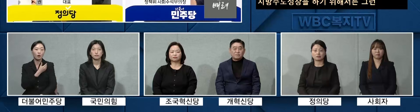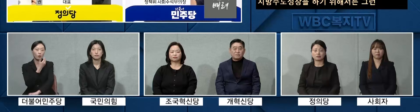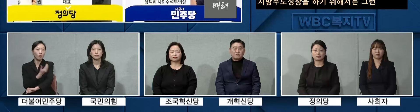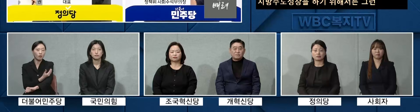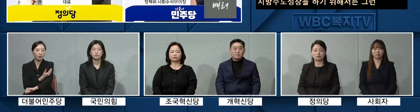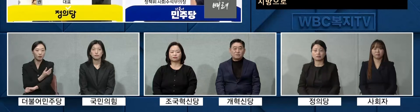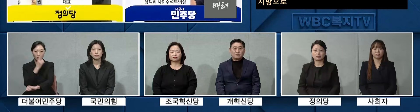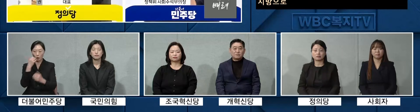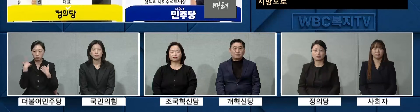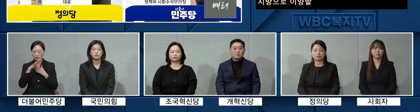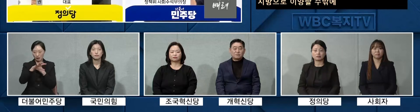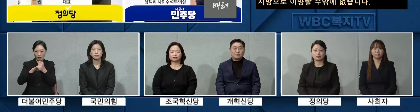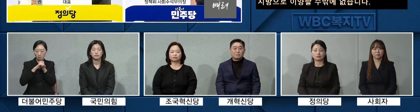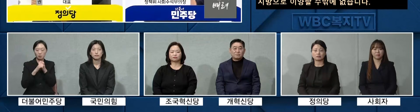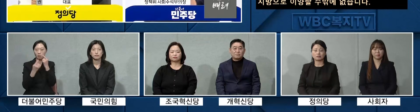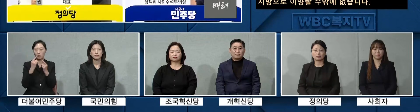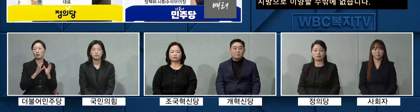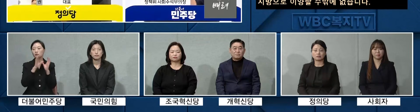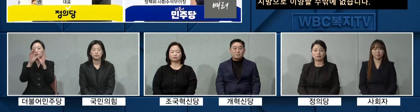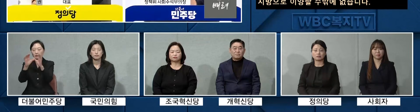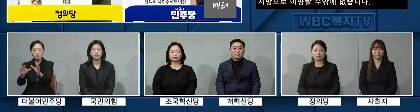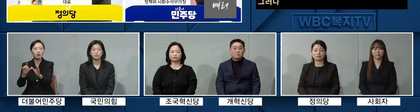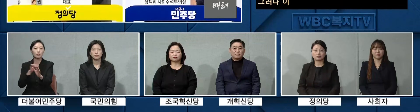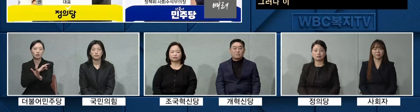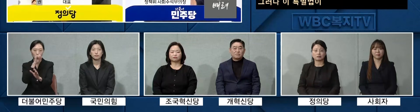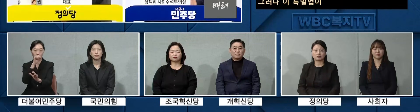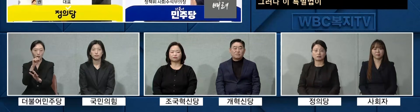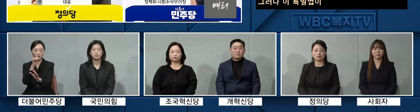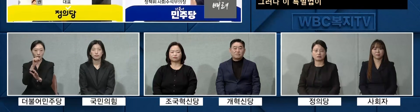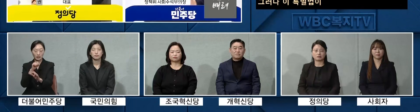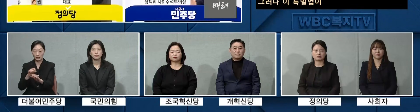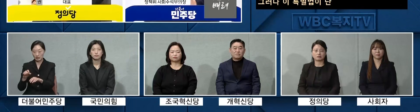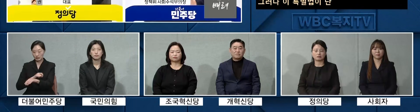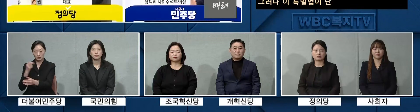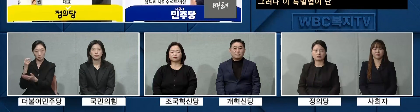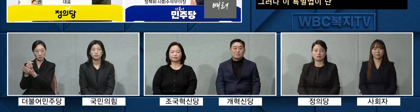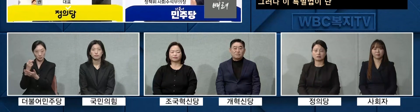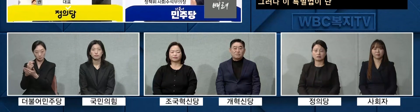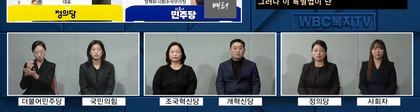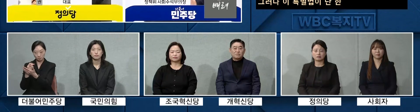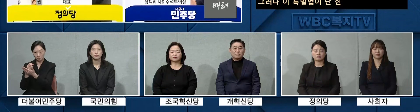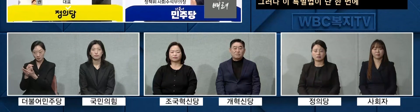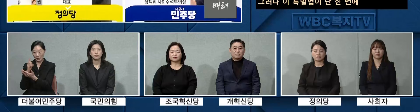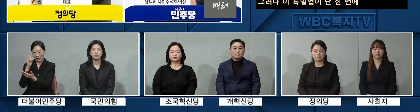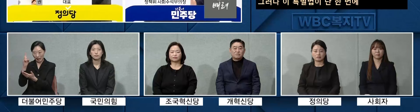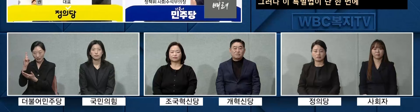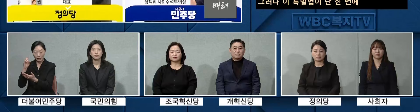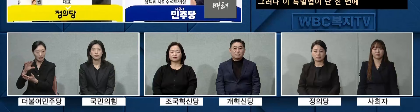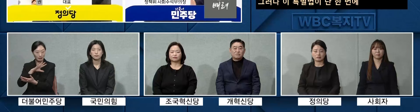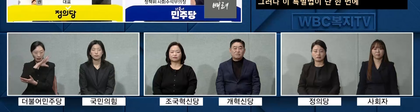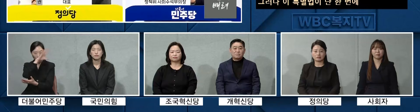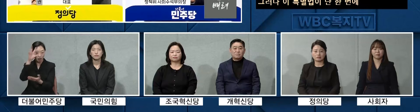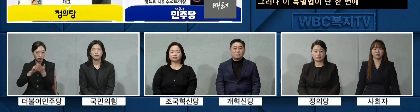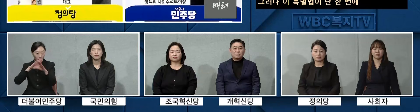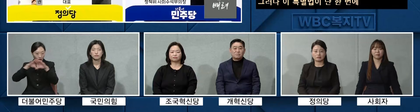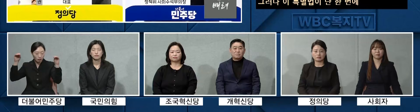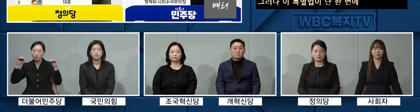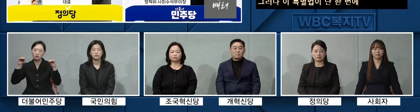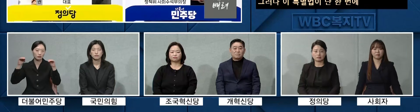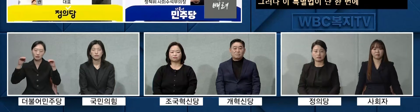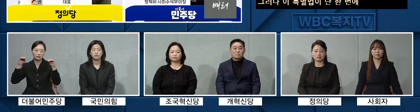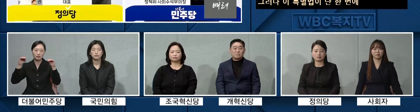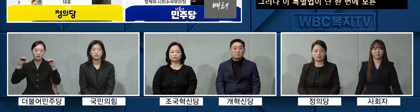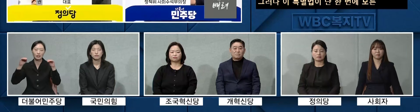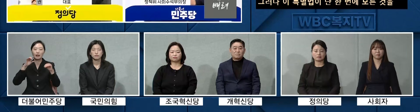수밖에 없습니다. 그리고 이 특별법이 단 한 번에 모든 것을 완결하게 될 거라고 생각하지도 않습니다. 최근에